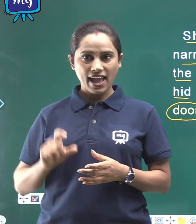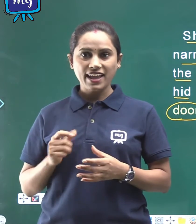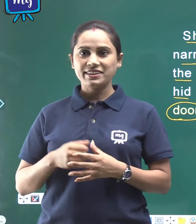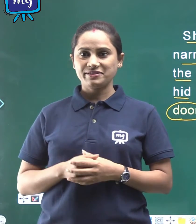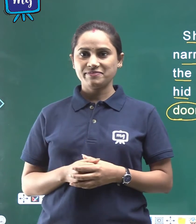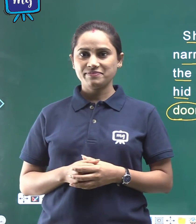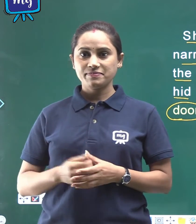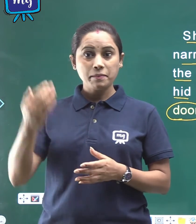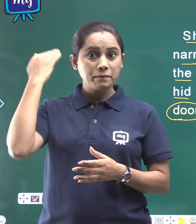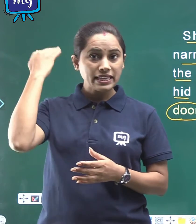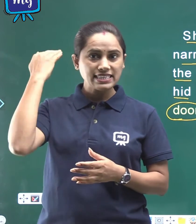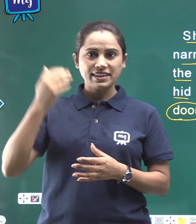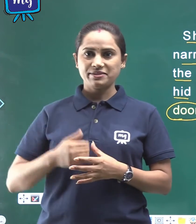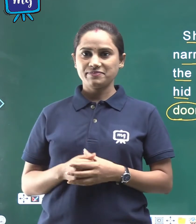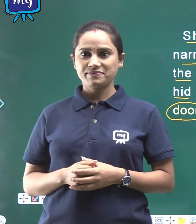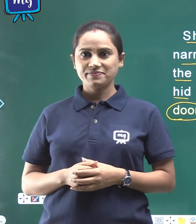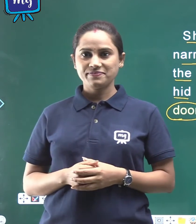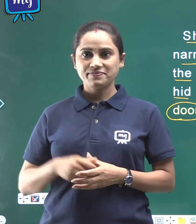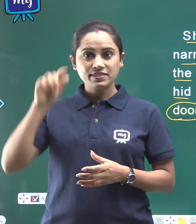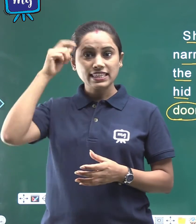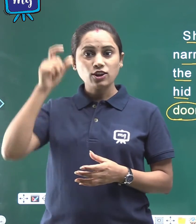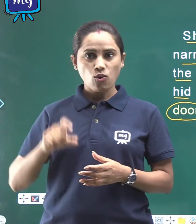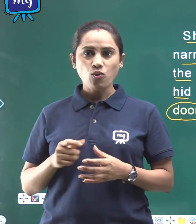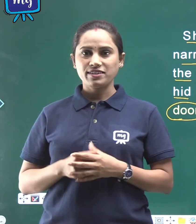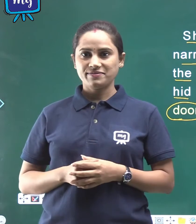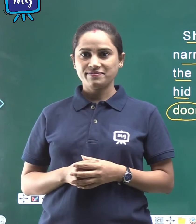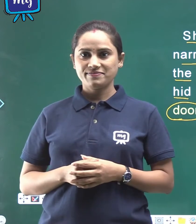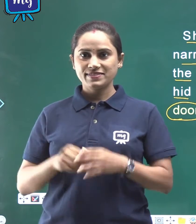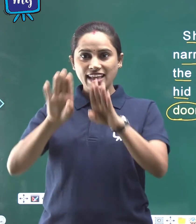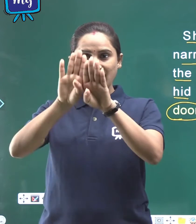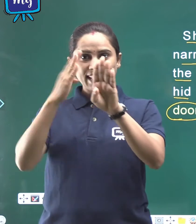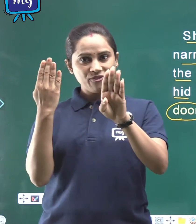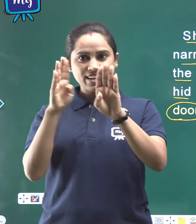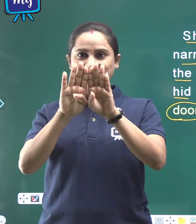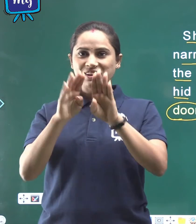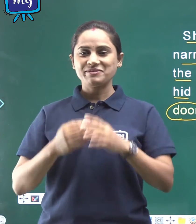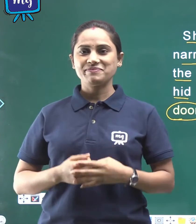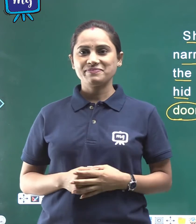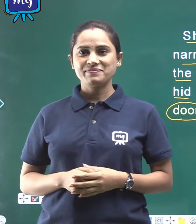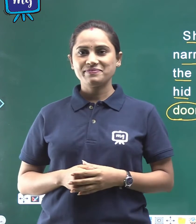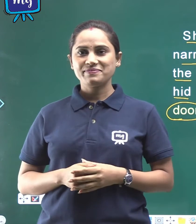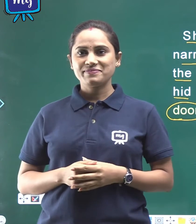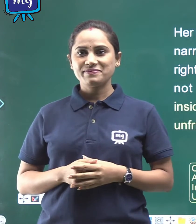Behind, पीछे. Door, दरवाजा.